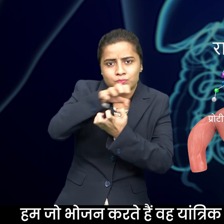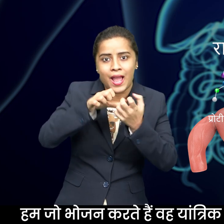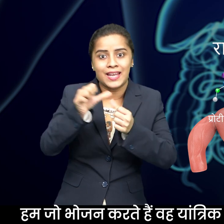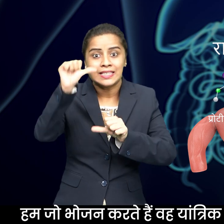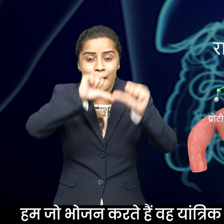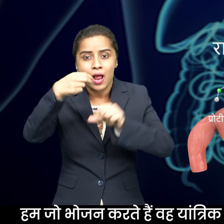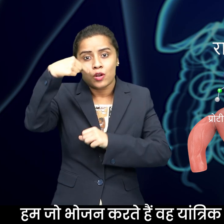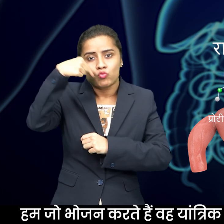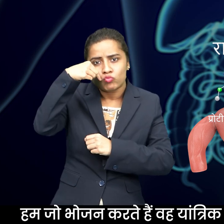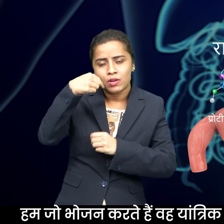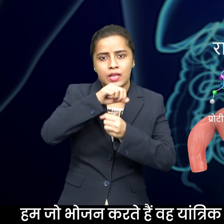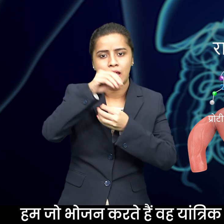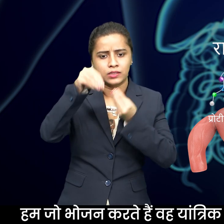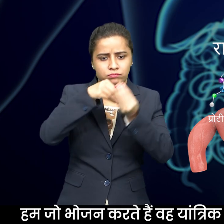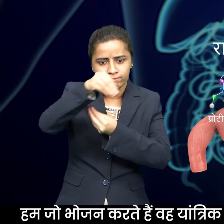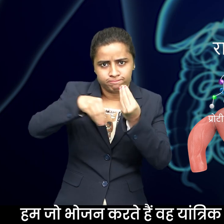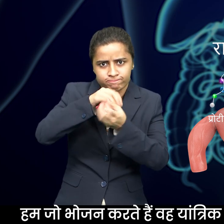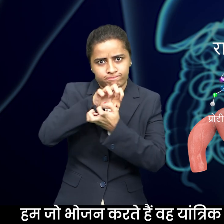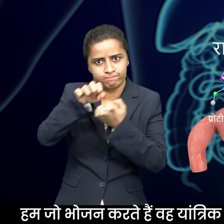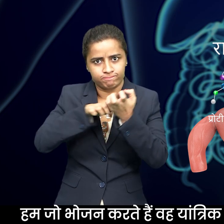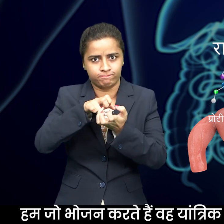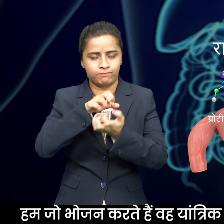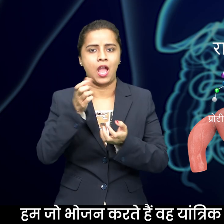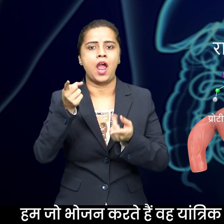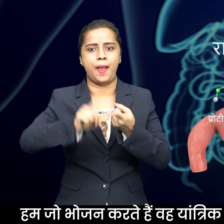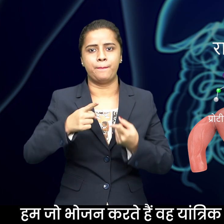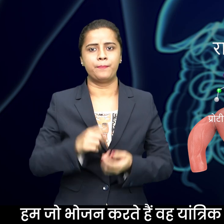रासायनिक प्रक्रियाओं द्वारा तोड़ा जाता है।